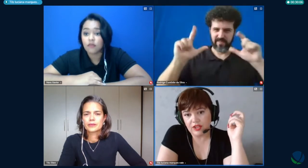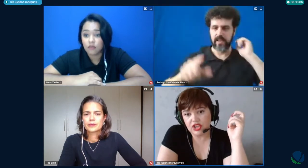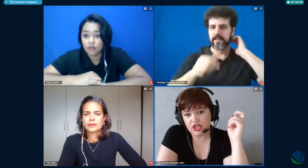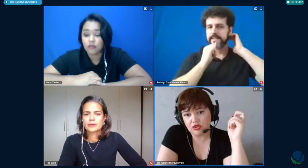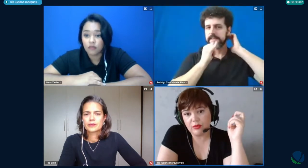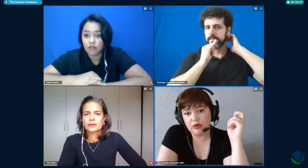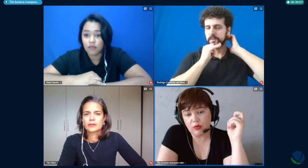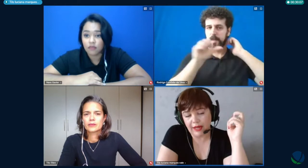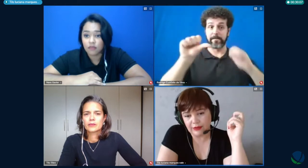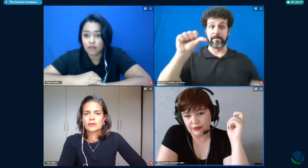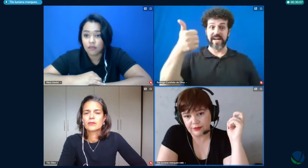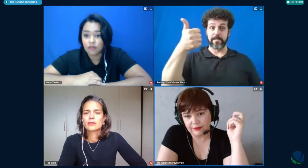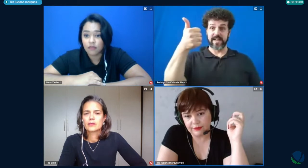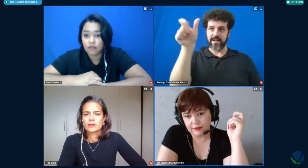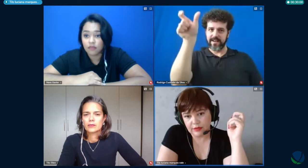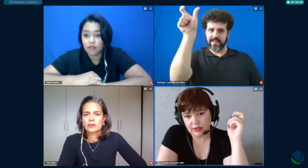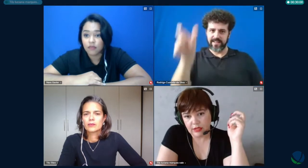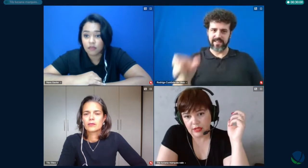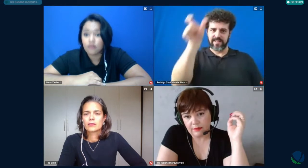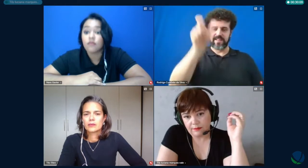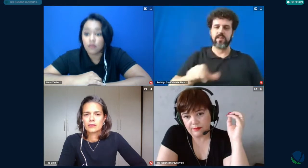A ficha de número 4.